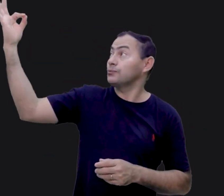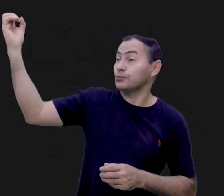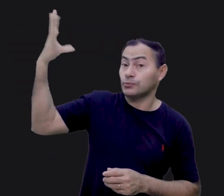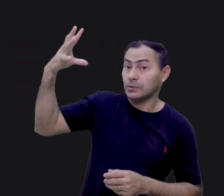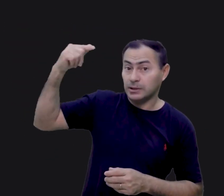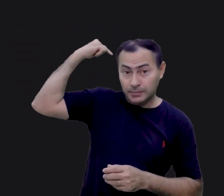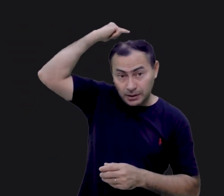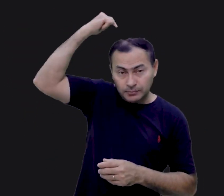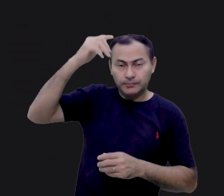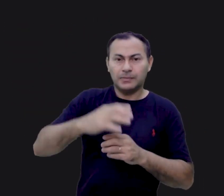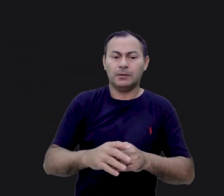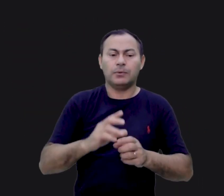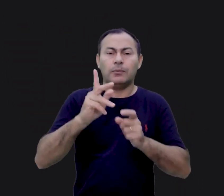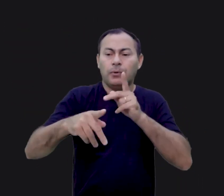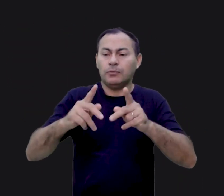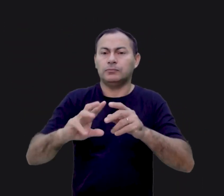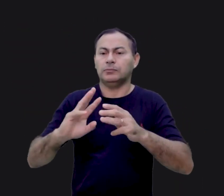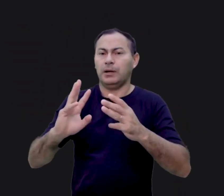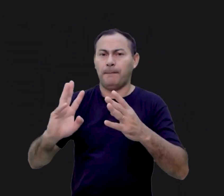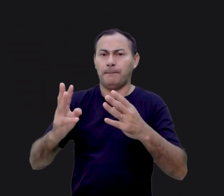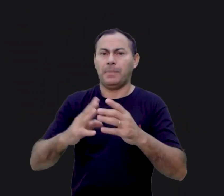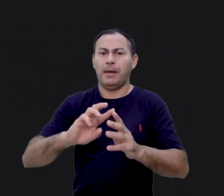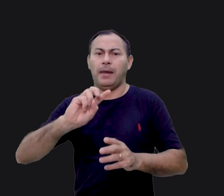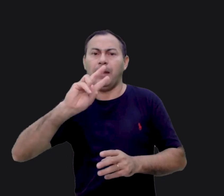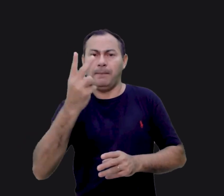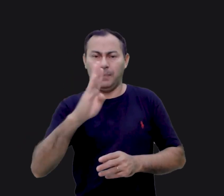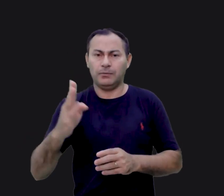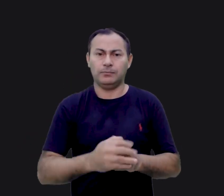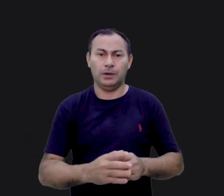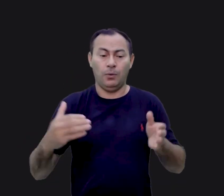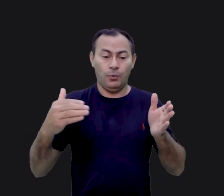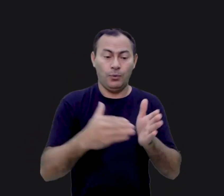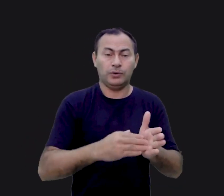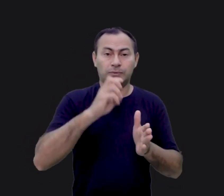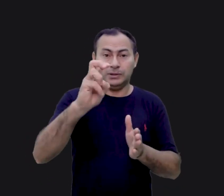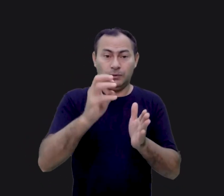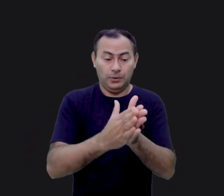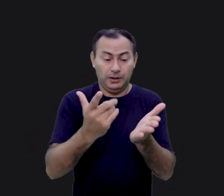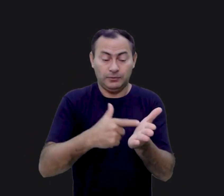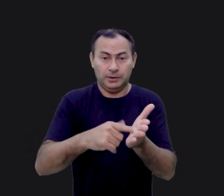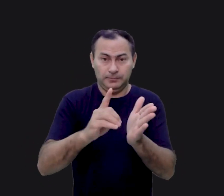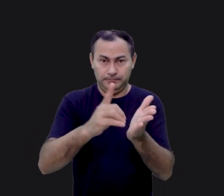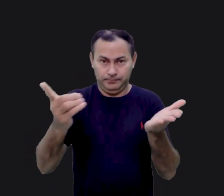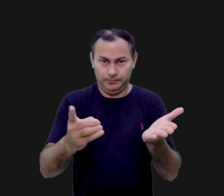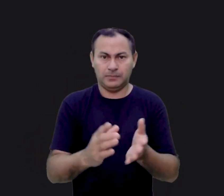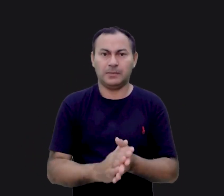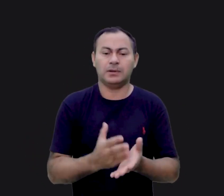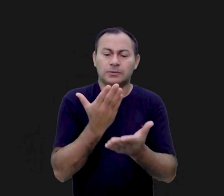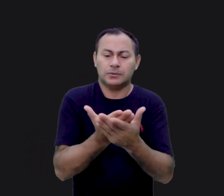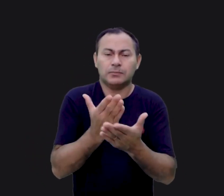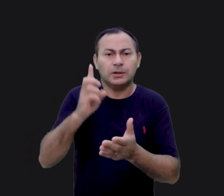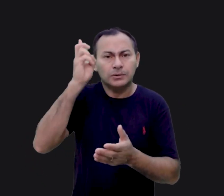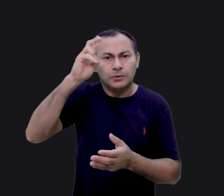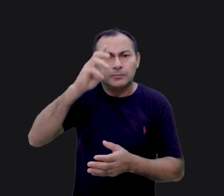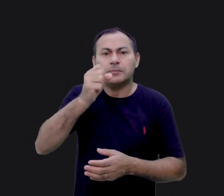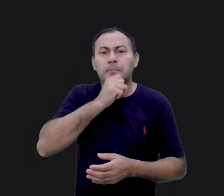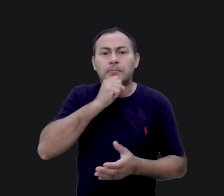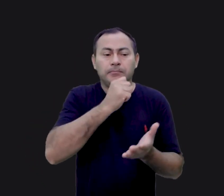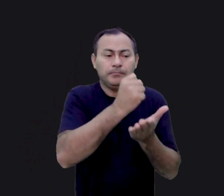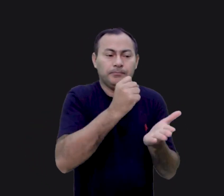tanto quando terminarmos o livro de Deuteronômio O Último dos cinco livros iniciaremos o estudo dos livros históricos do velho testamento